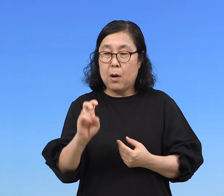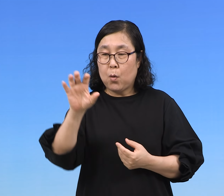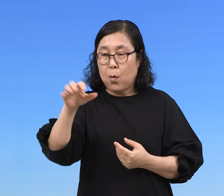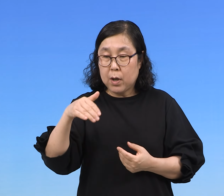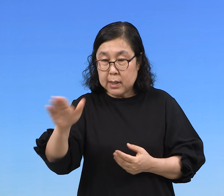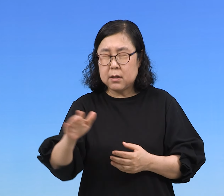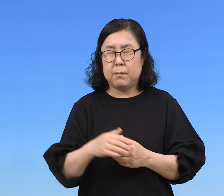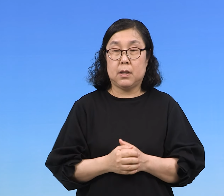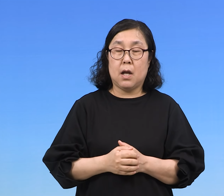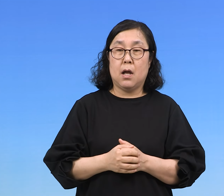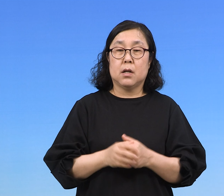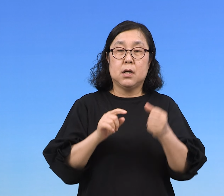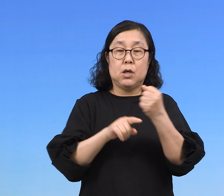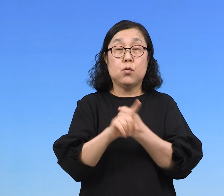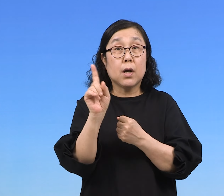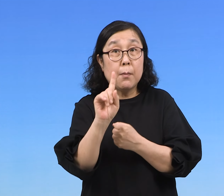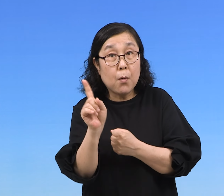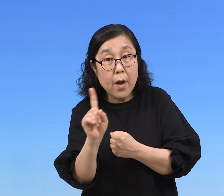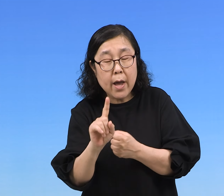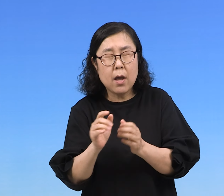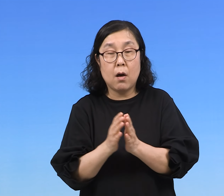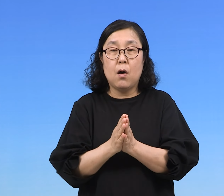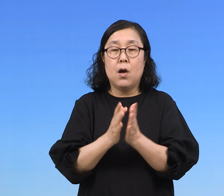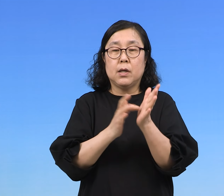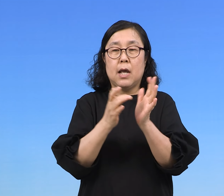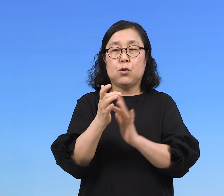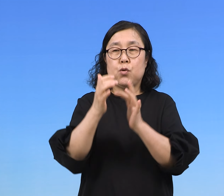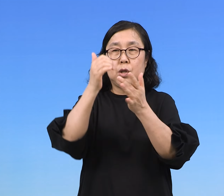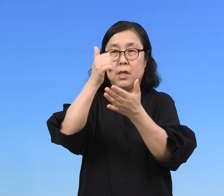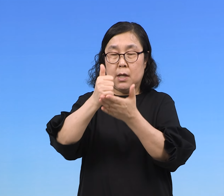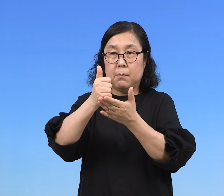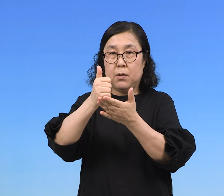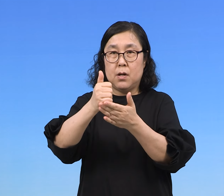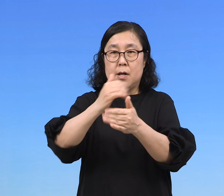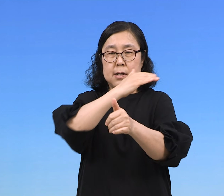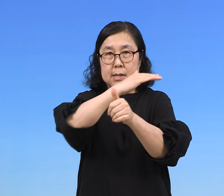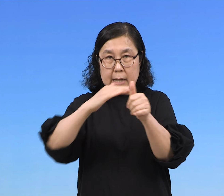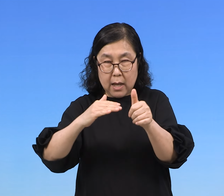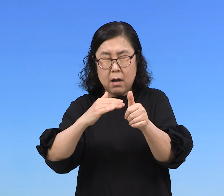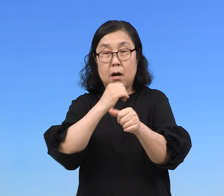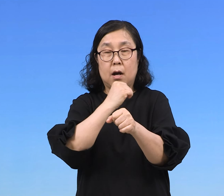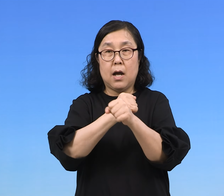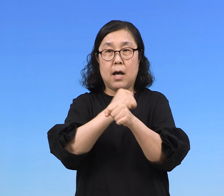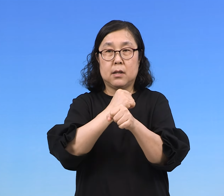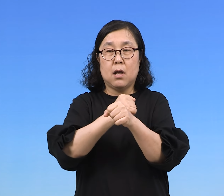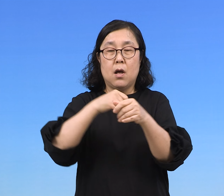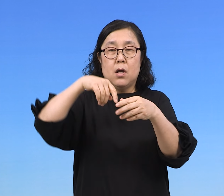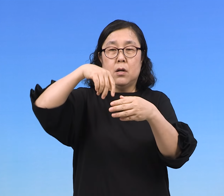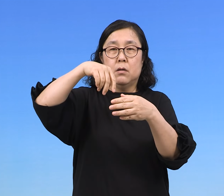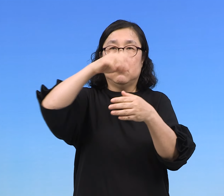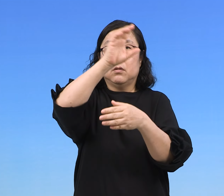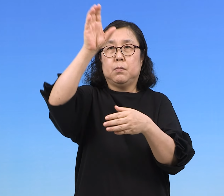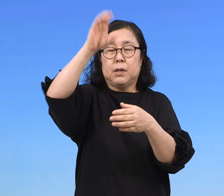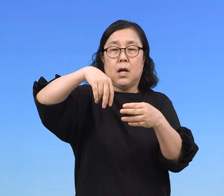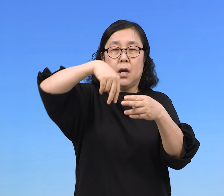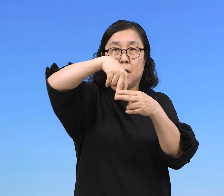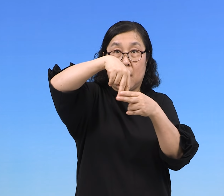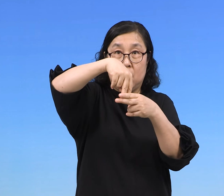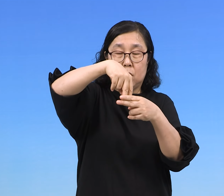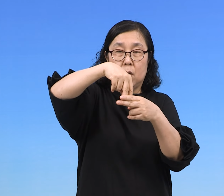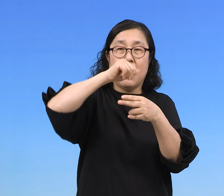우리 대제사장들과 관리들이 사형 판결에 넘겨주어 십자가에 못 박았느니라. 지금